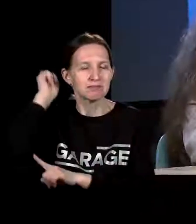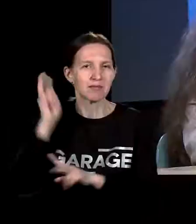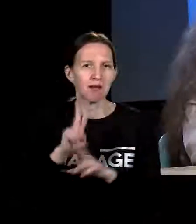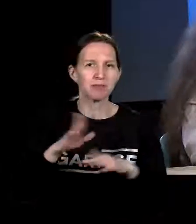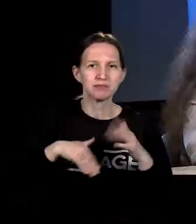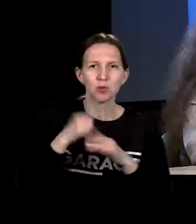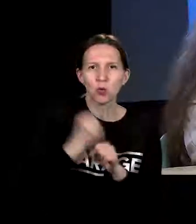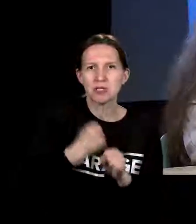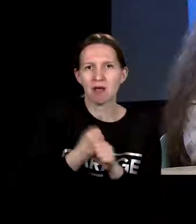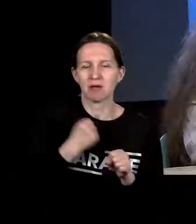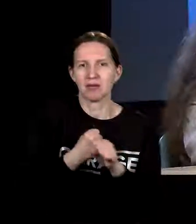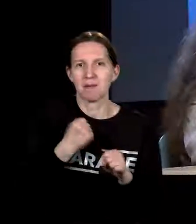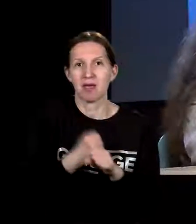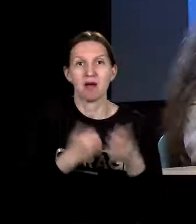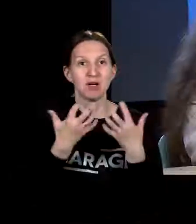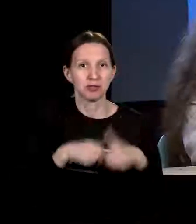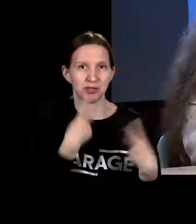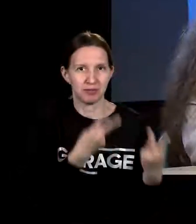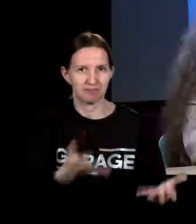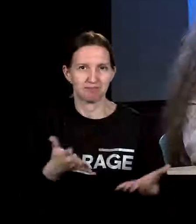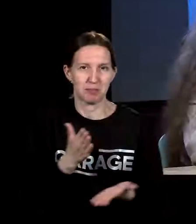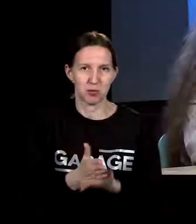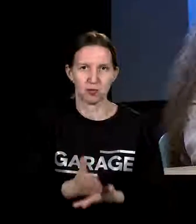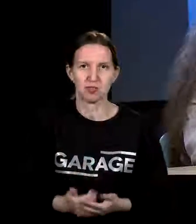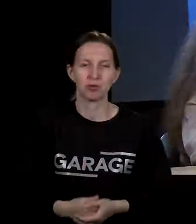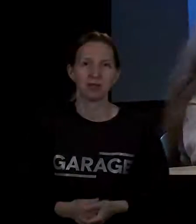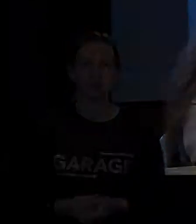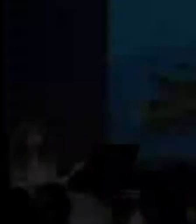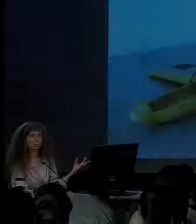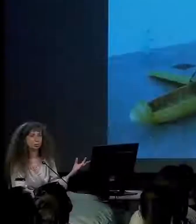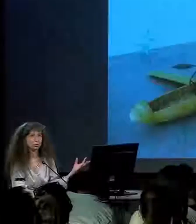нарочито-кустарными машинами действительно присутствует.